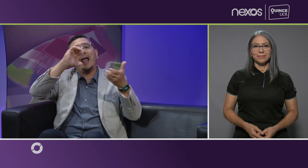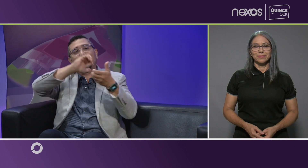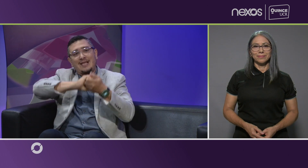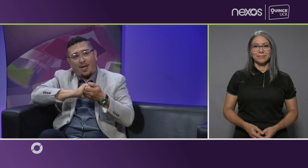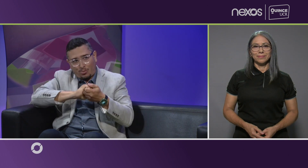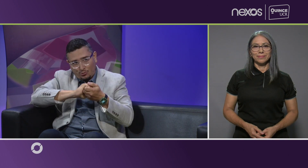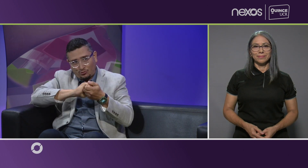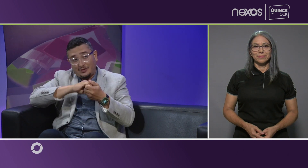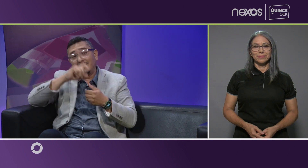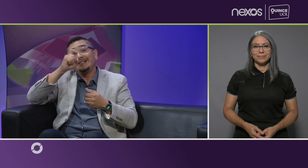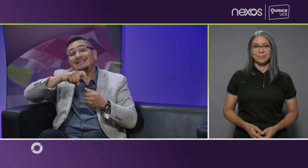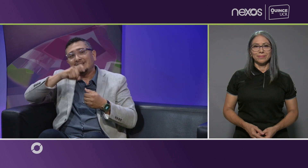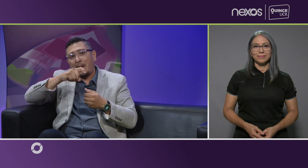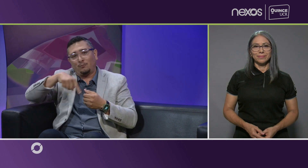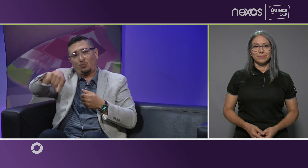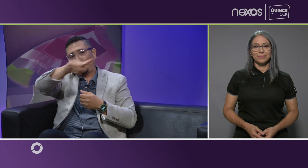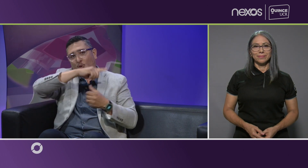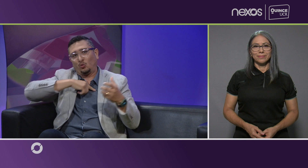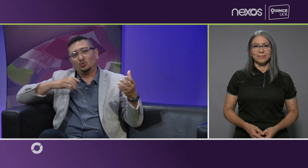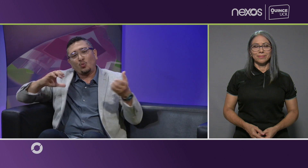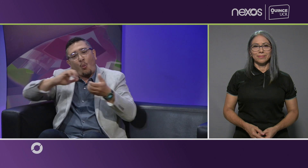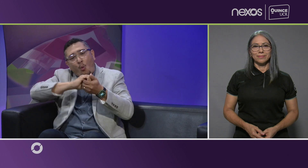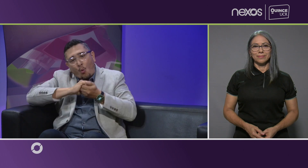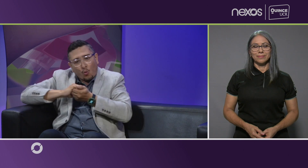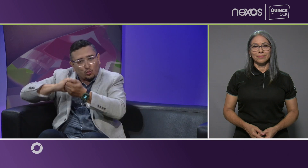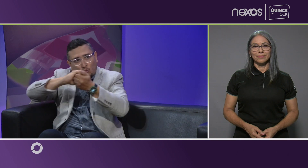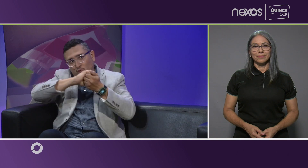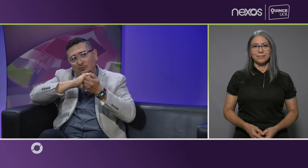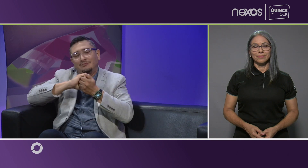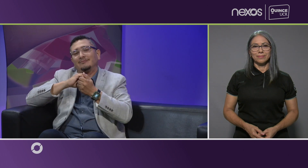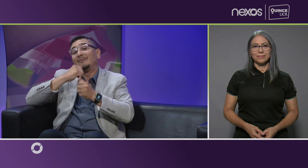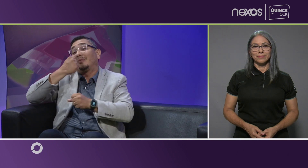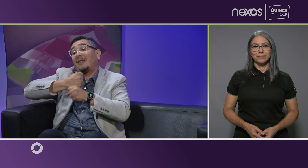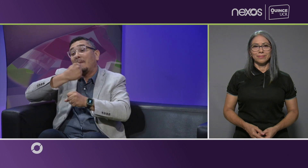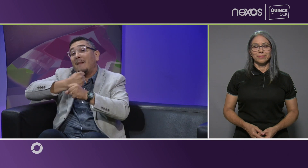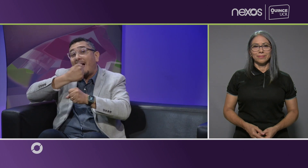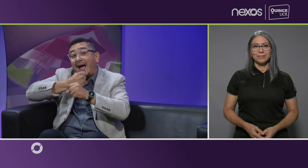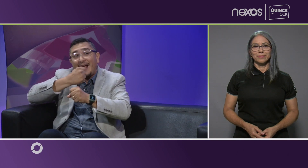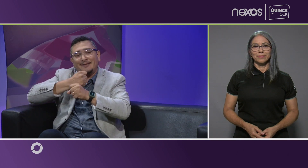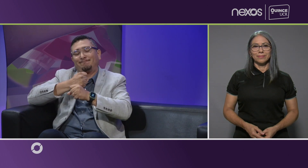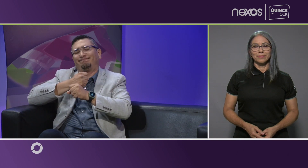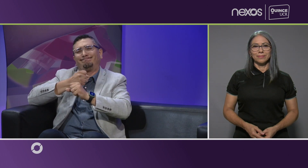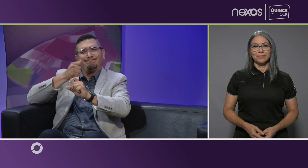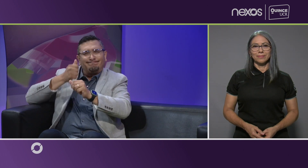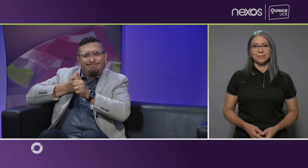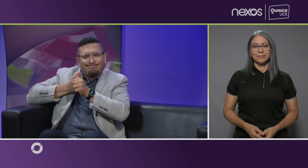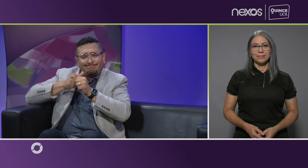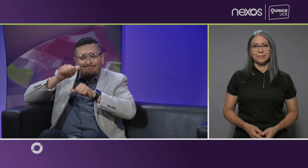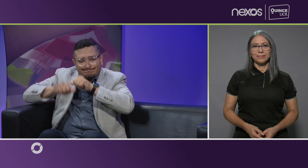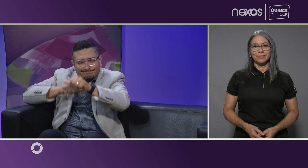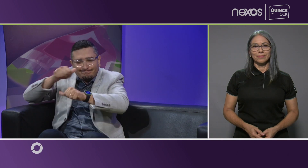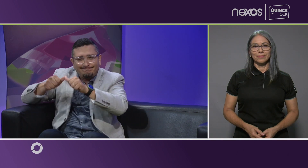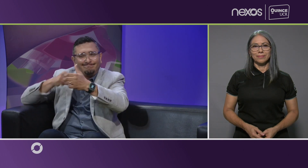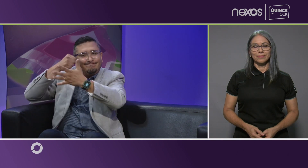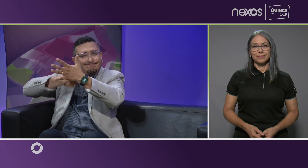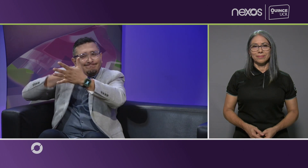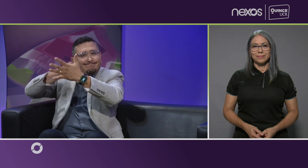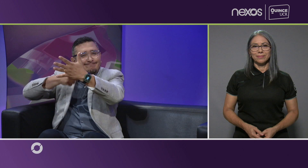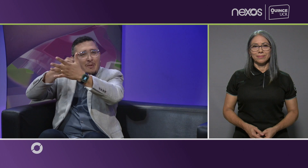Son aliados muchas veces que nosotros también tenemos y colaboramos de manera unida en nuestro